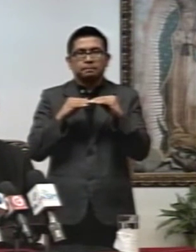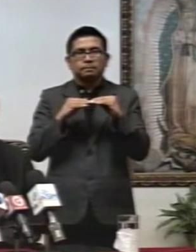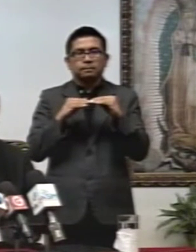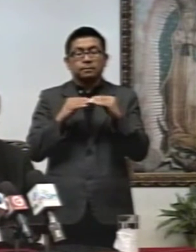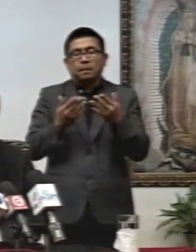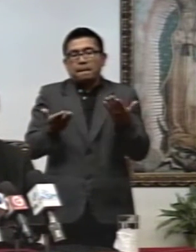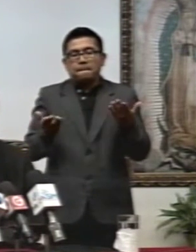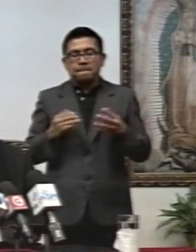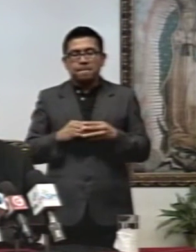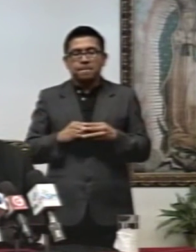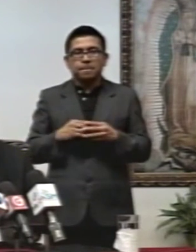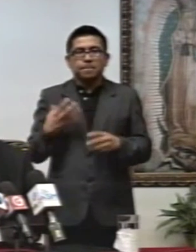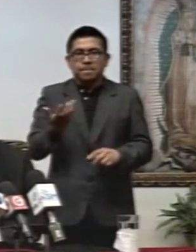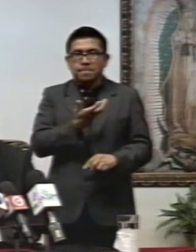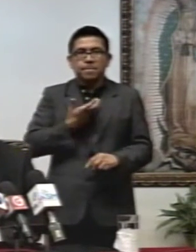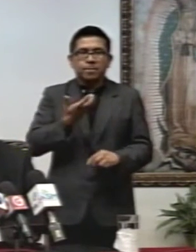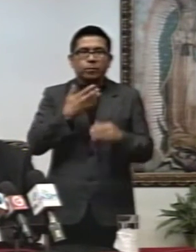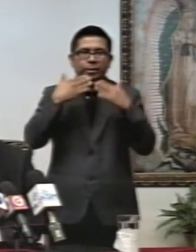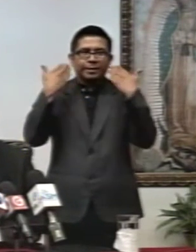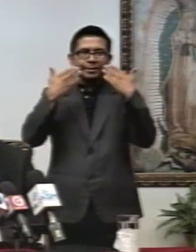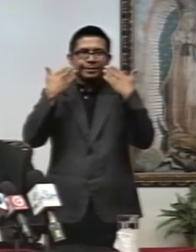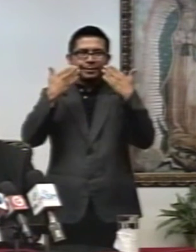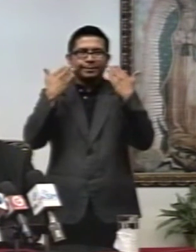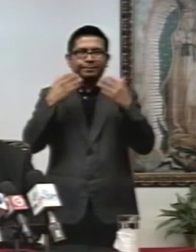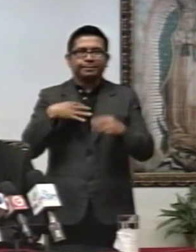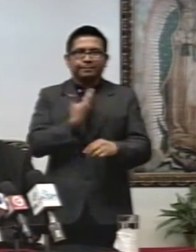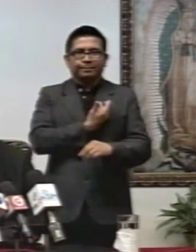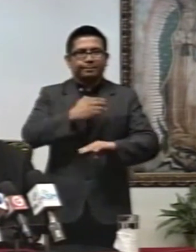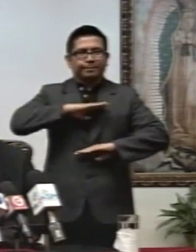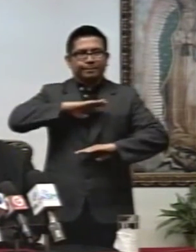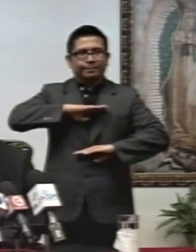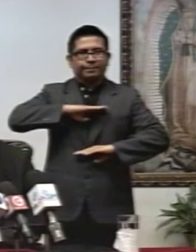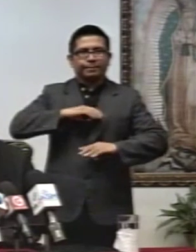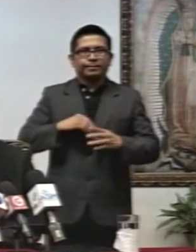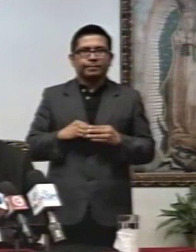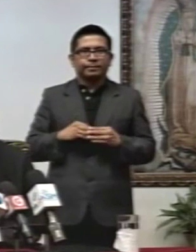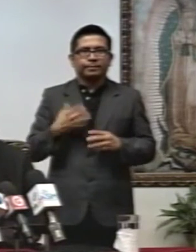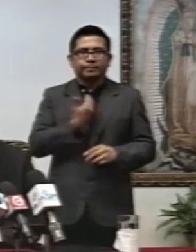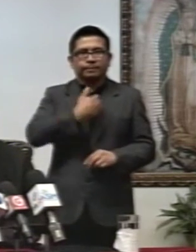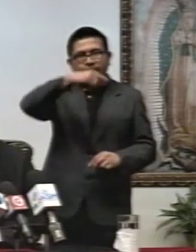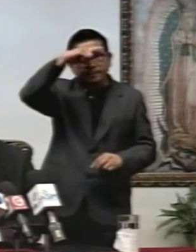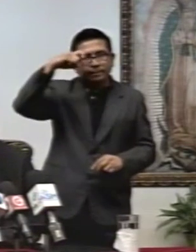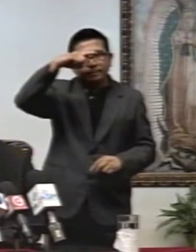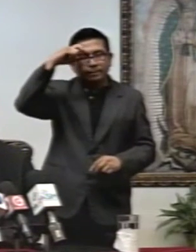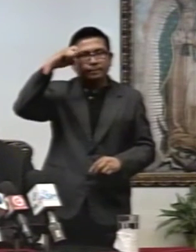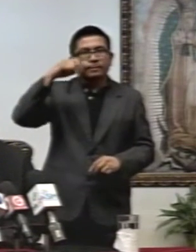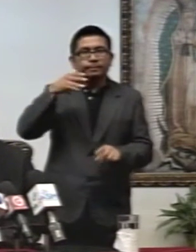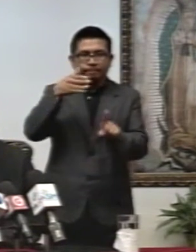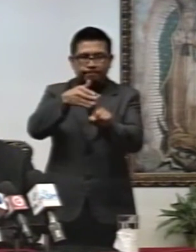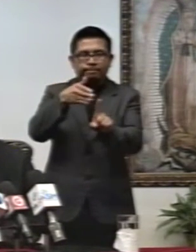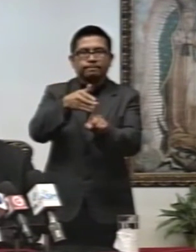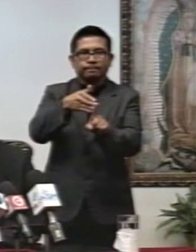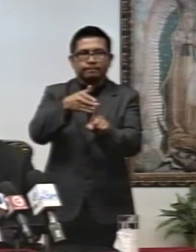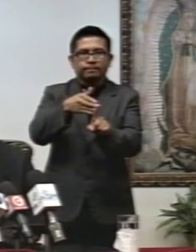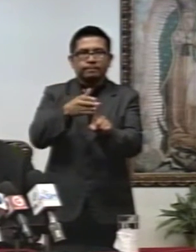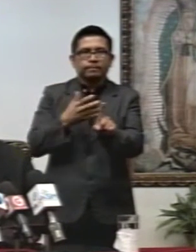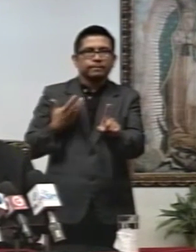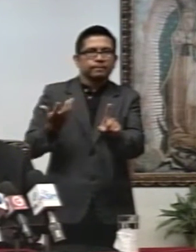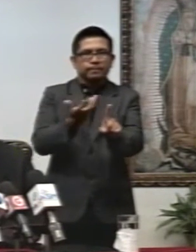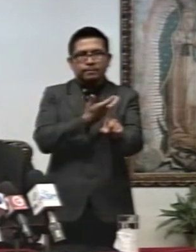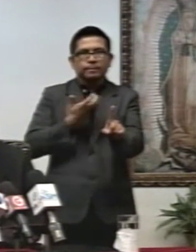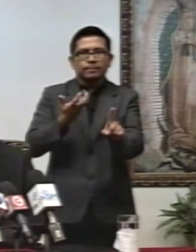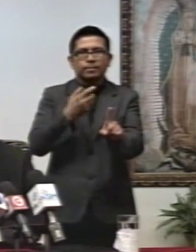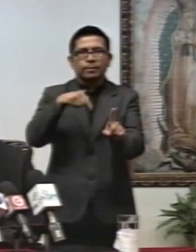Y bueno, nosotros estamos contentos, estamos complacidos. Debemos trabajar en este sentido. Somos una